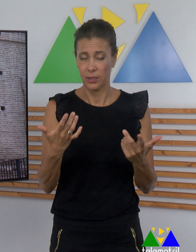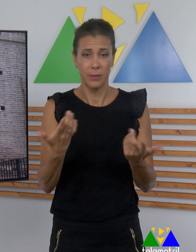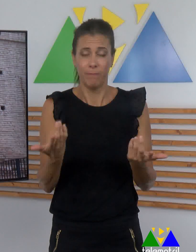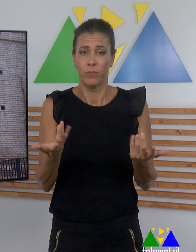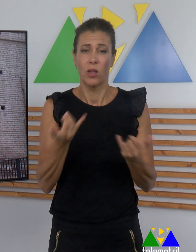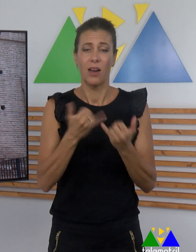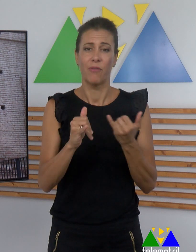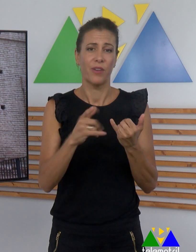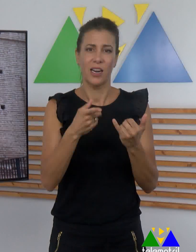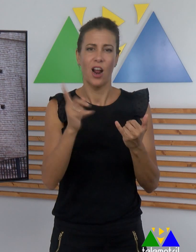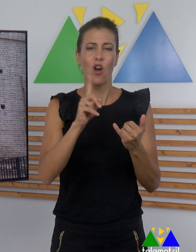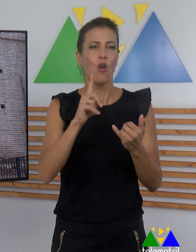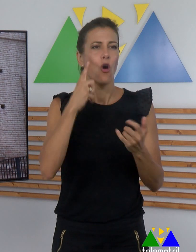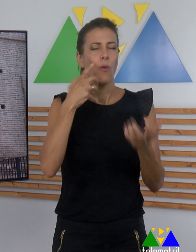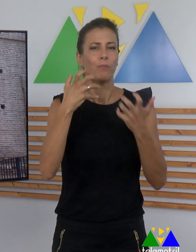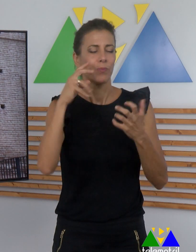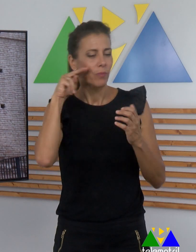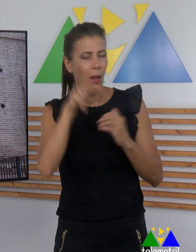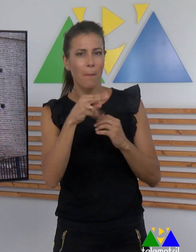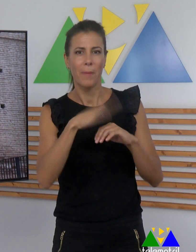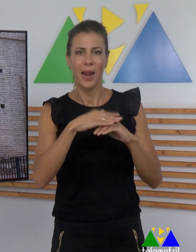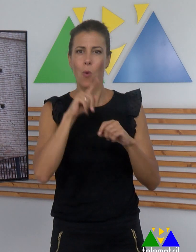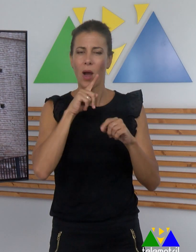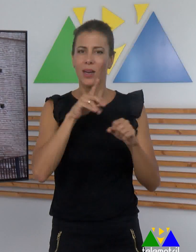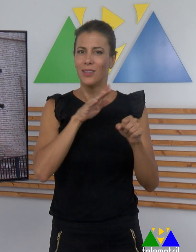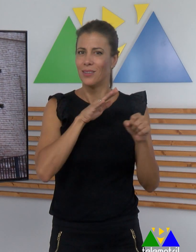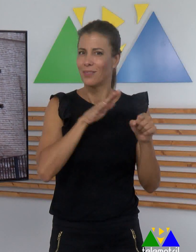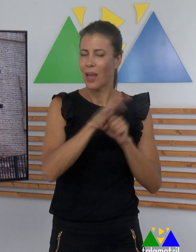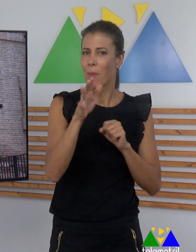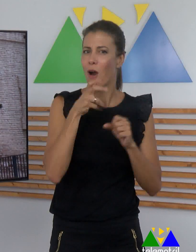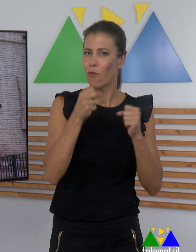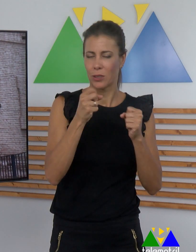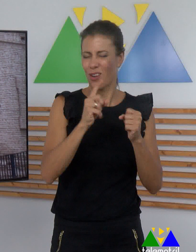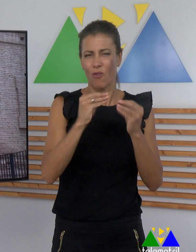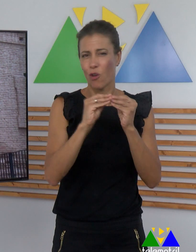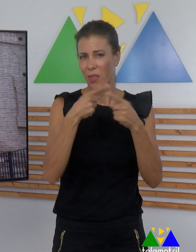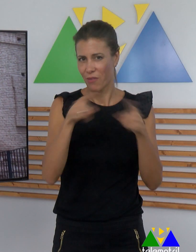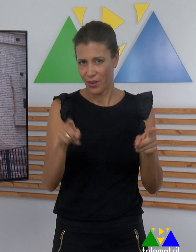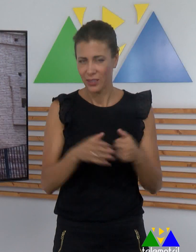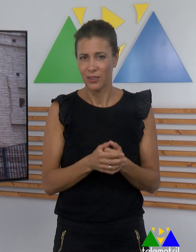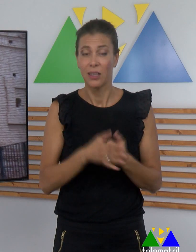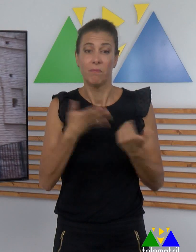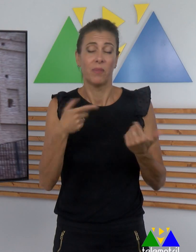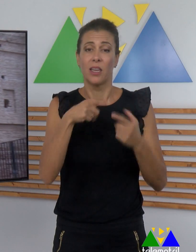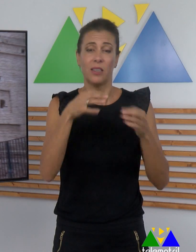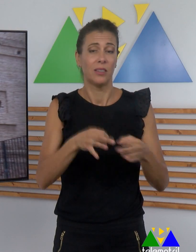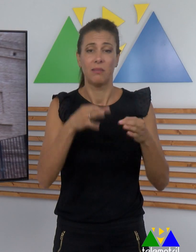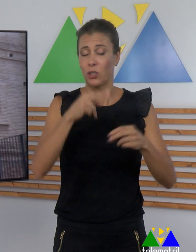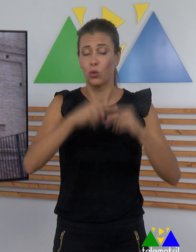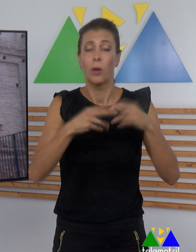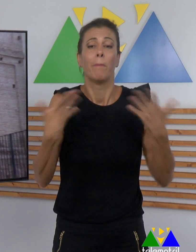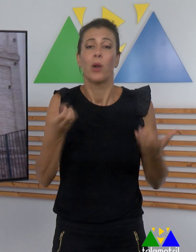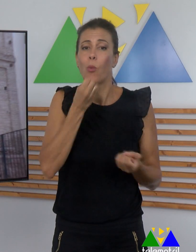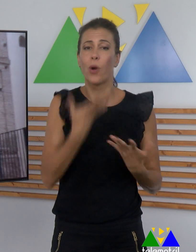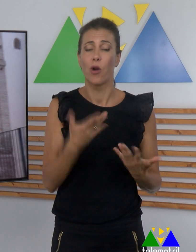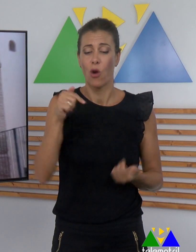sin ningún tipo de enfoque para no tapar la fortaleza del edificio, ¿no? Y así como se construía, pero bueno, aquí